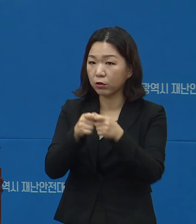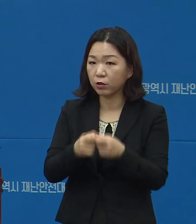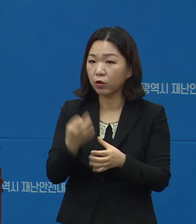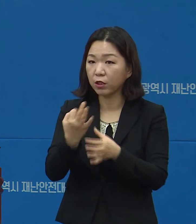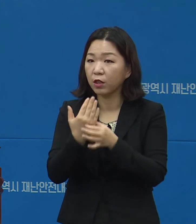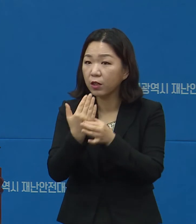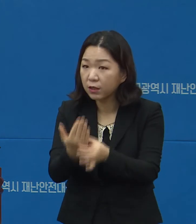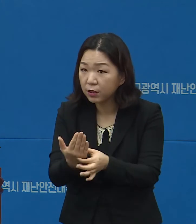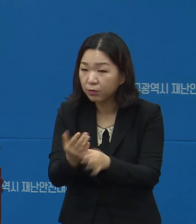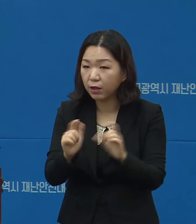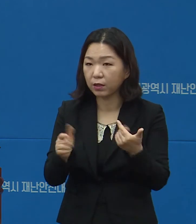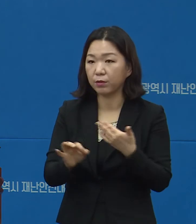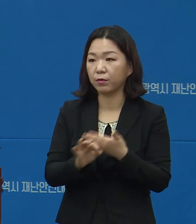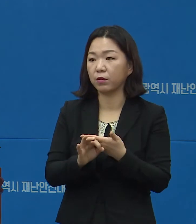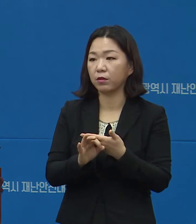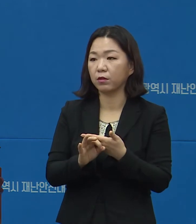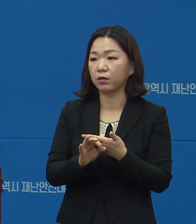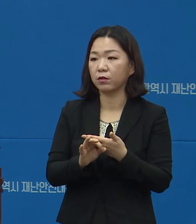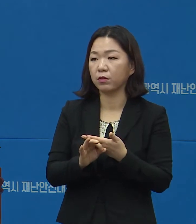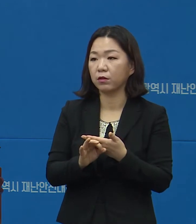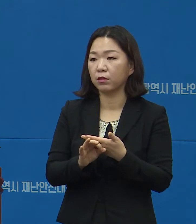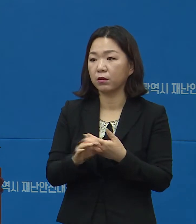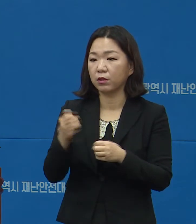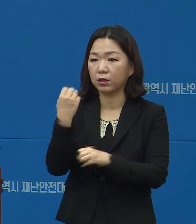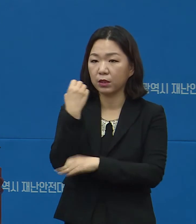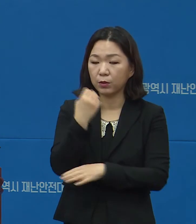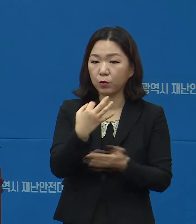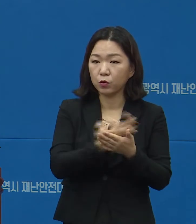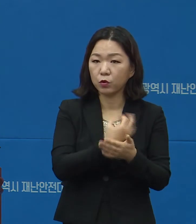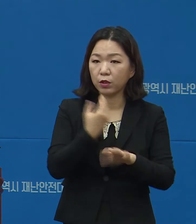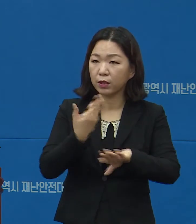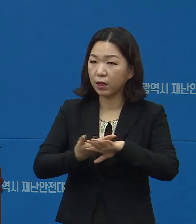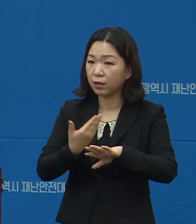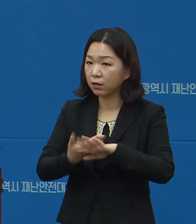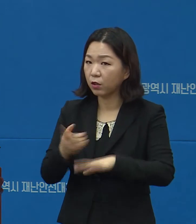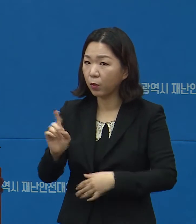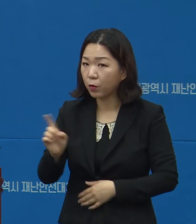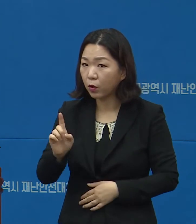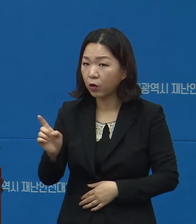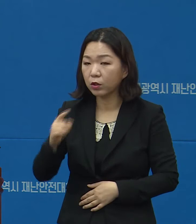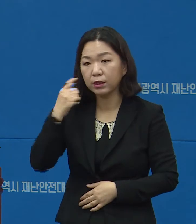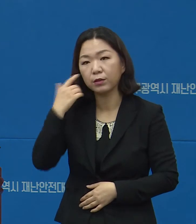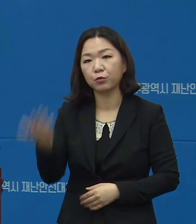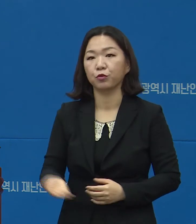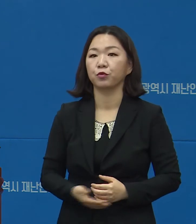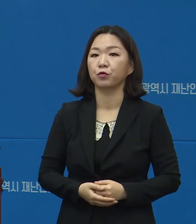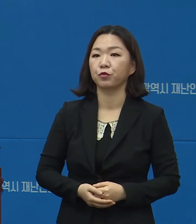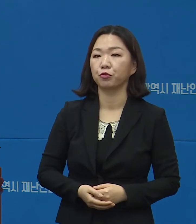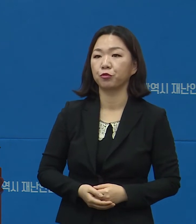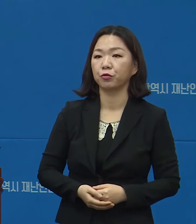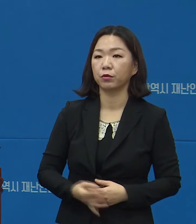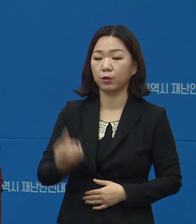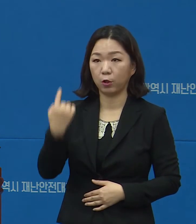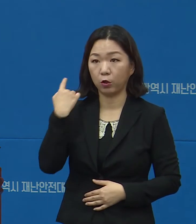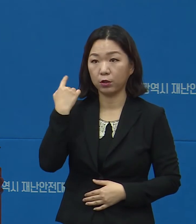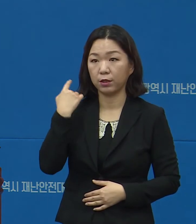현금을 지급하는 건지 그렇다면 기본소득이랑 좀 다른 점이 있는지 궁금하십니까? 네, 어제